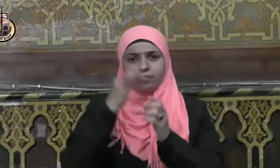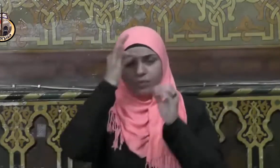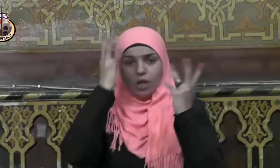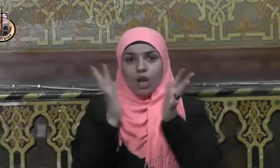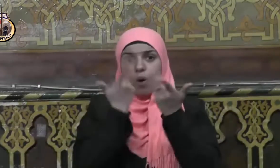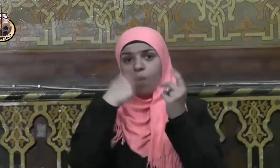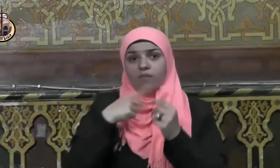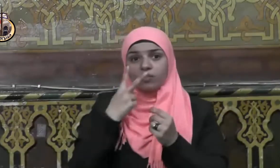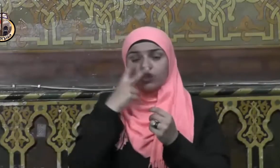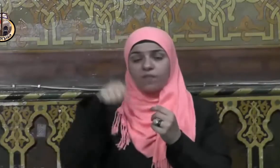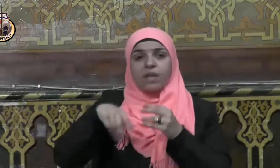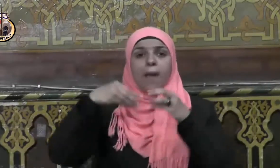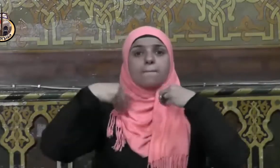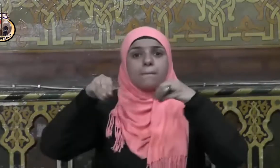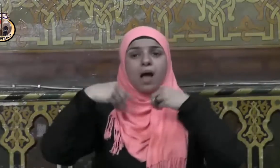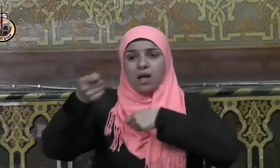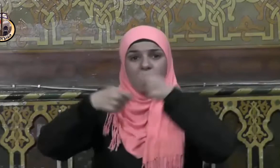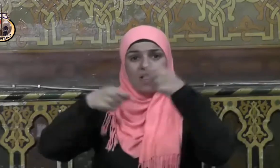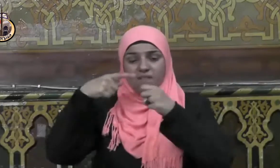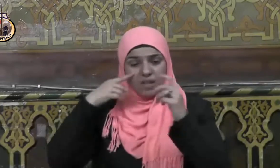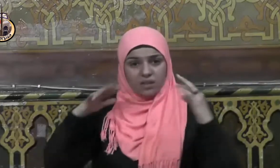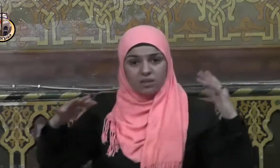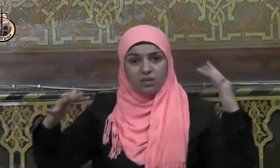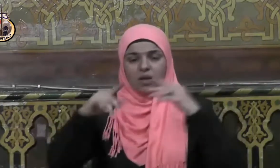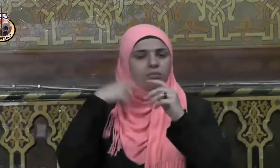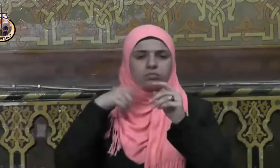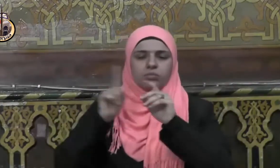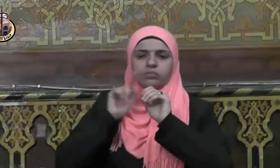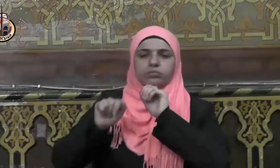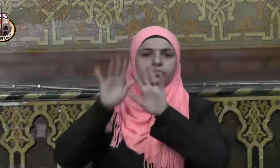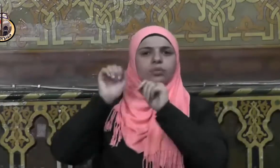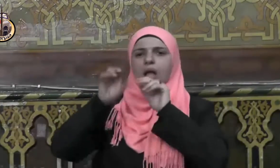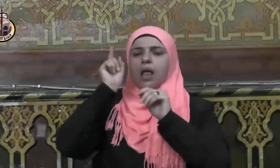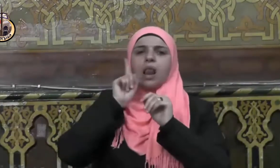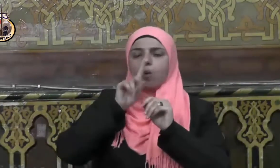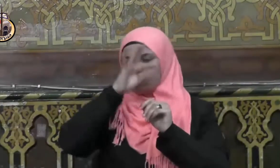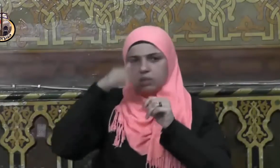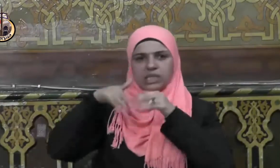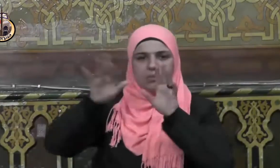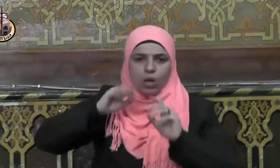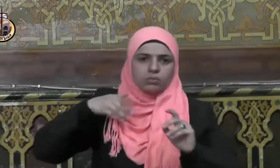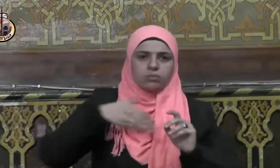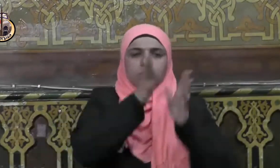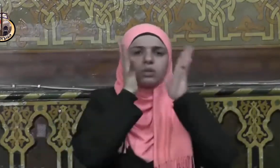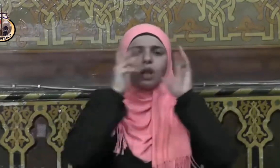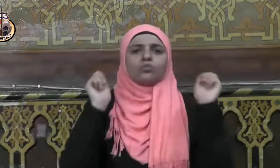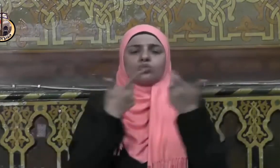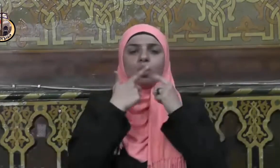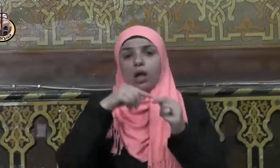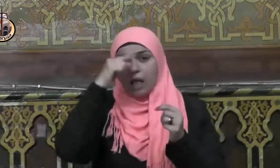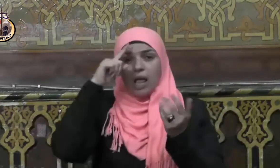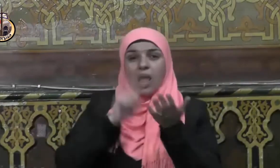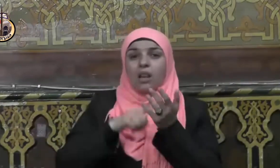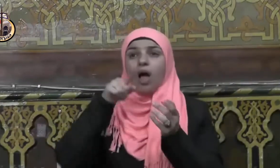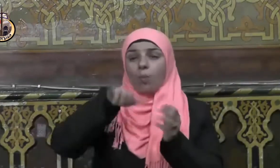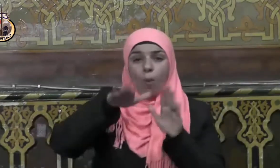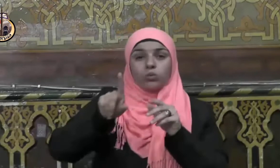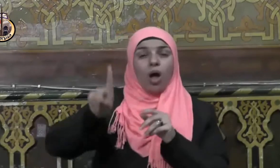أو لهوا انفضوا إليها وتركوك قائما. قل ما عند الله خير من اللهو ومن